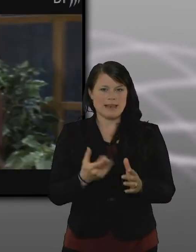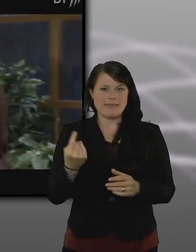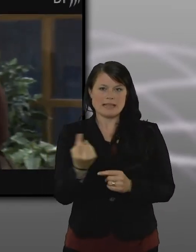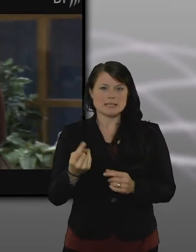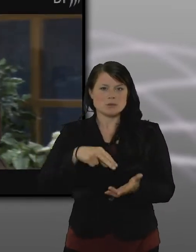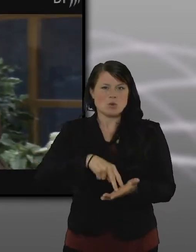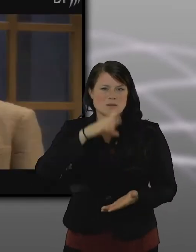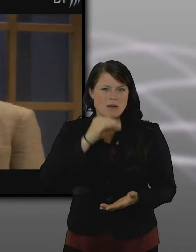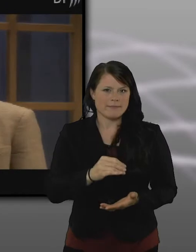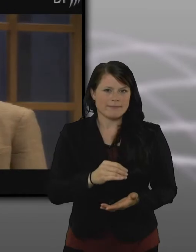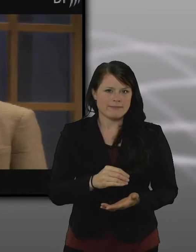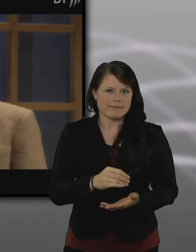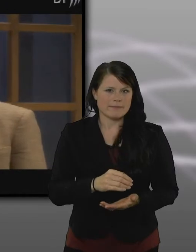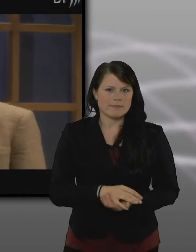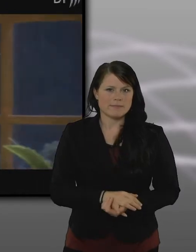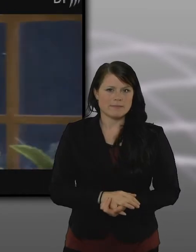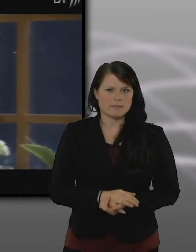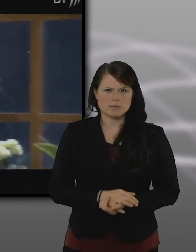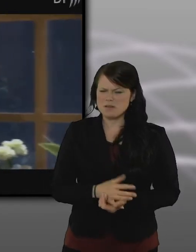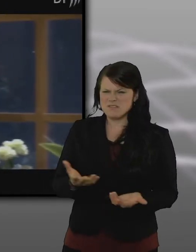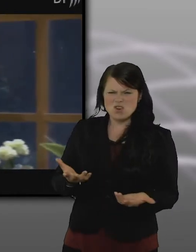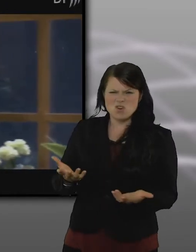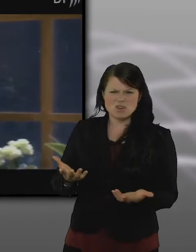ändå. Vad är det?